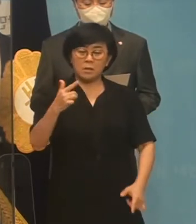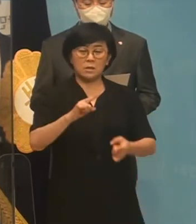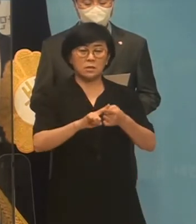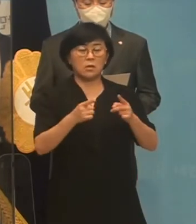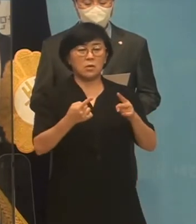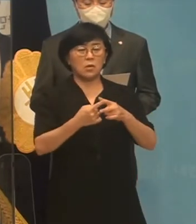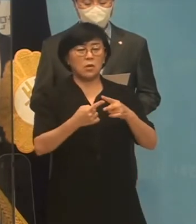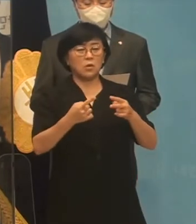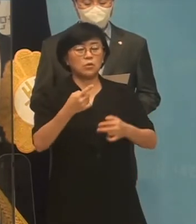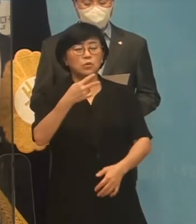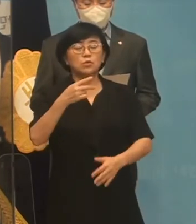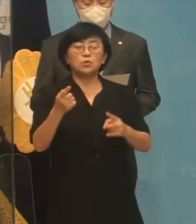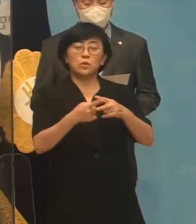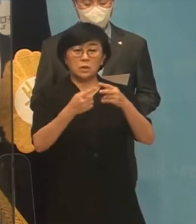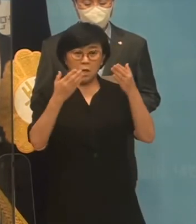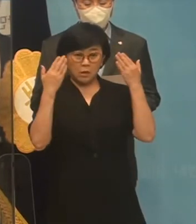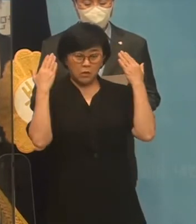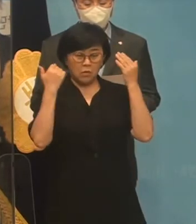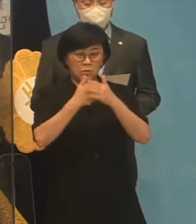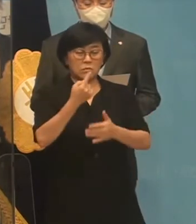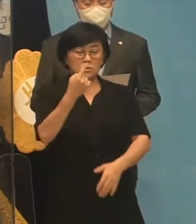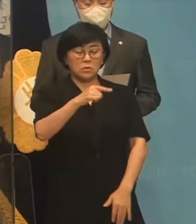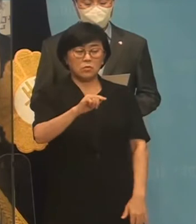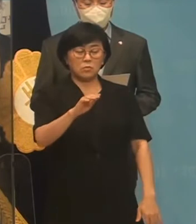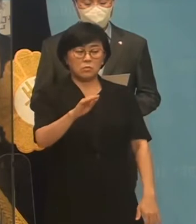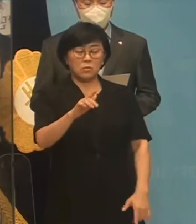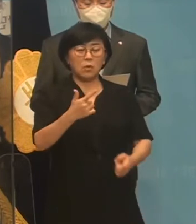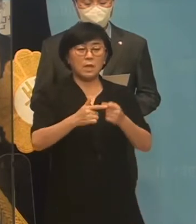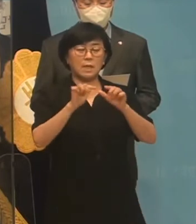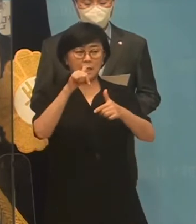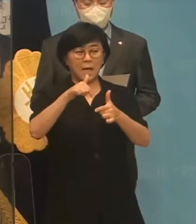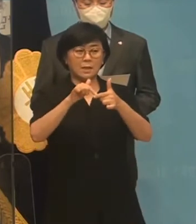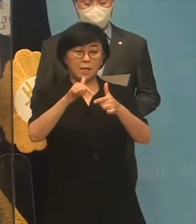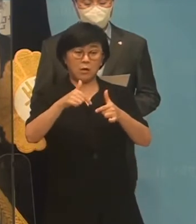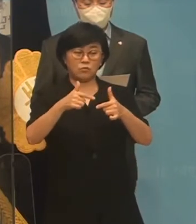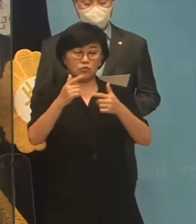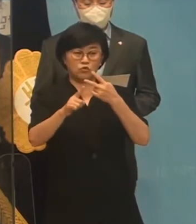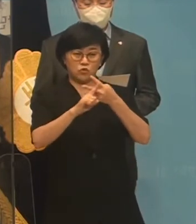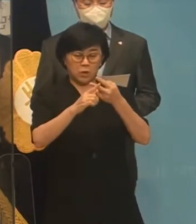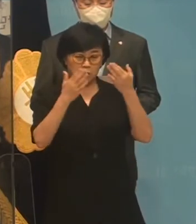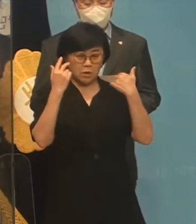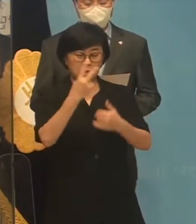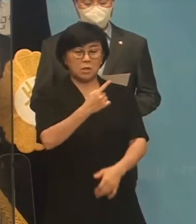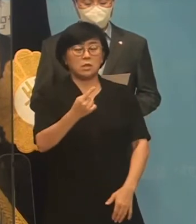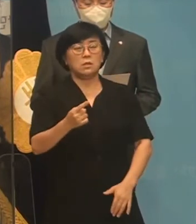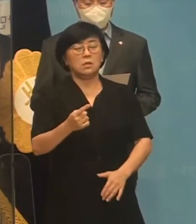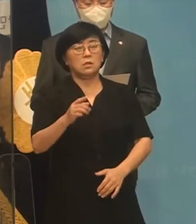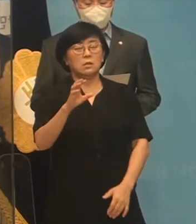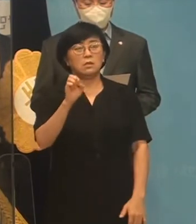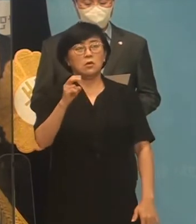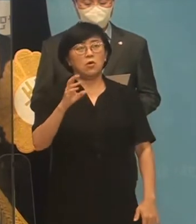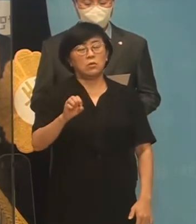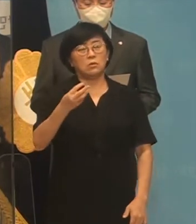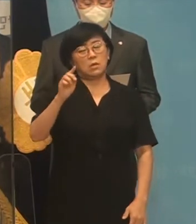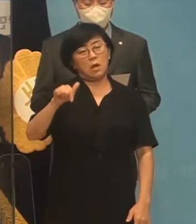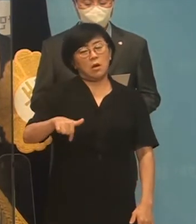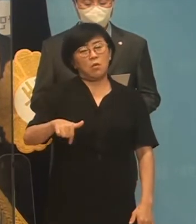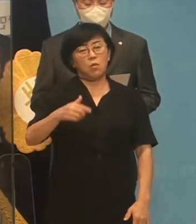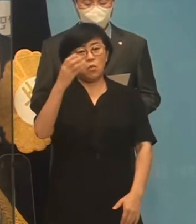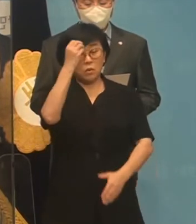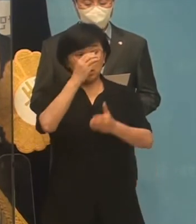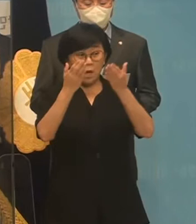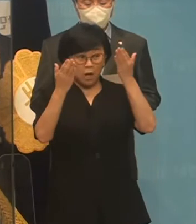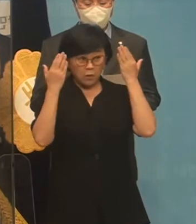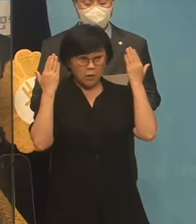대법초등학교, 1998년 서울 강남중학교, 그리고 2001년 서울 영락고등학교에 근무했다고